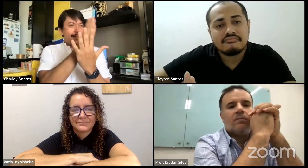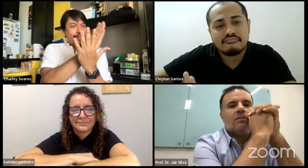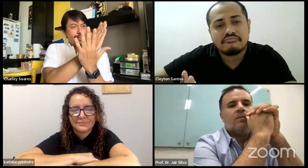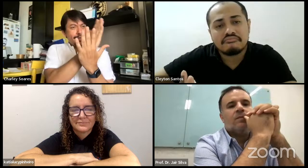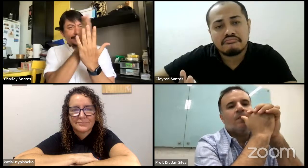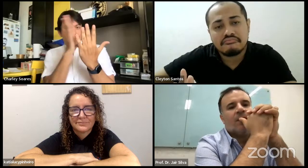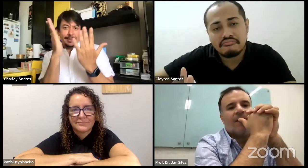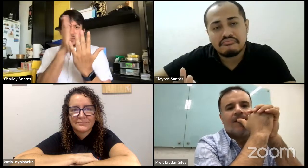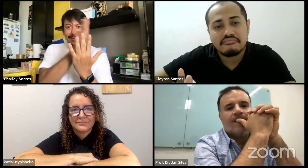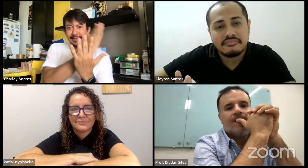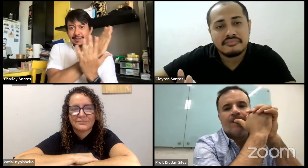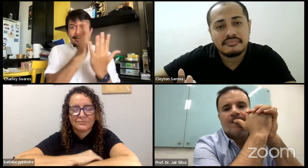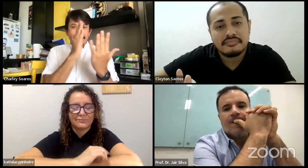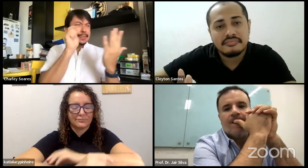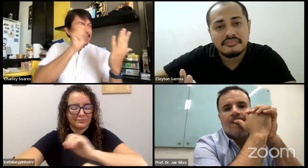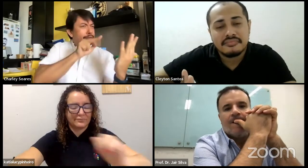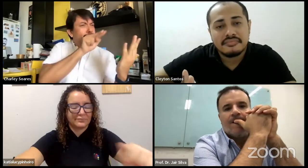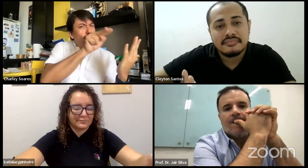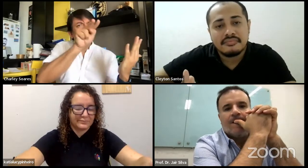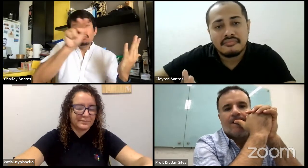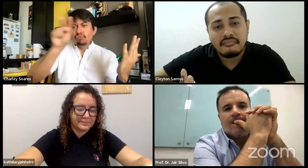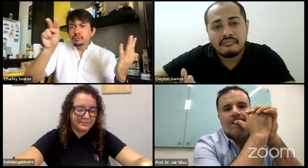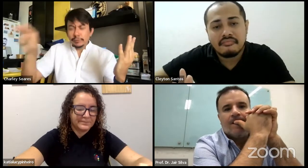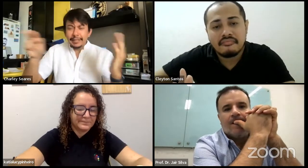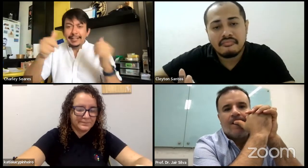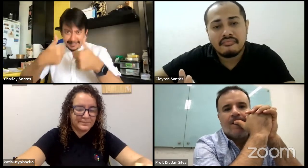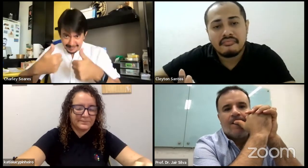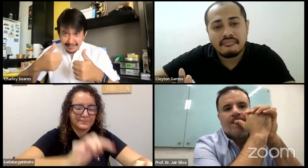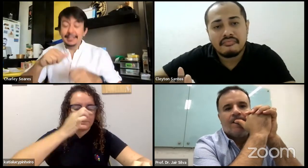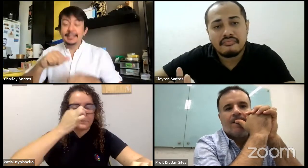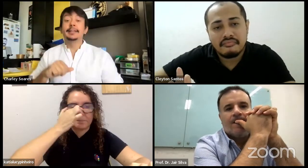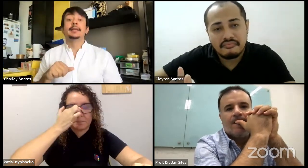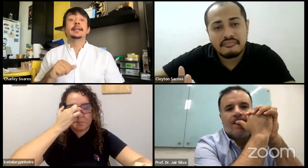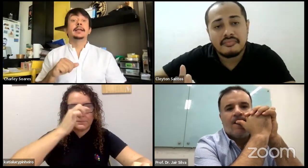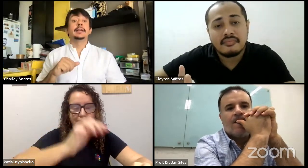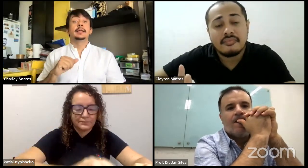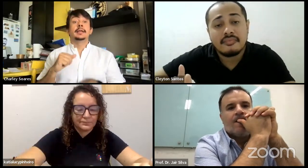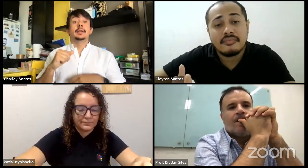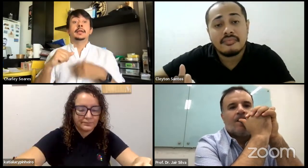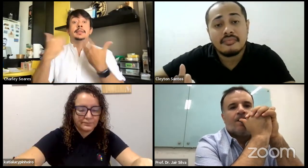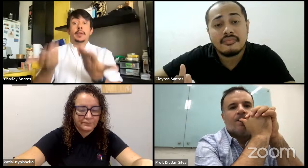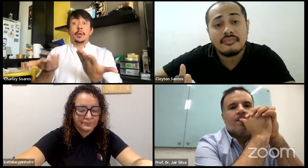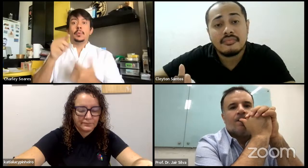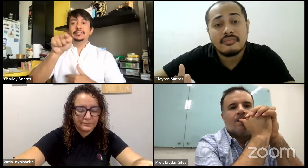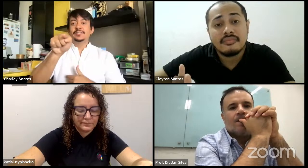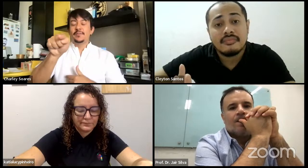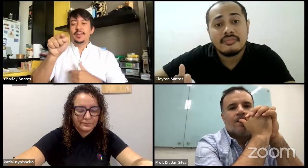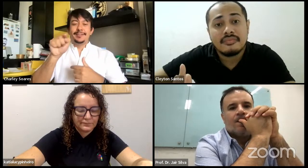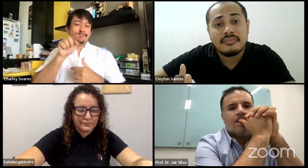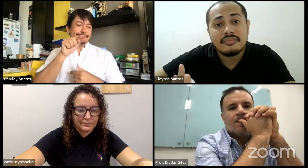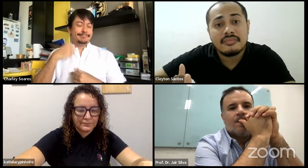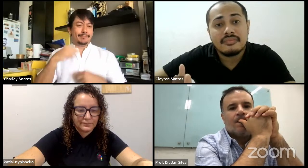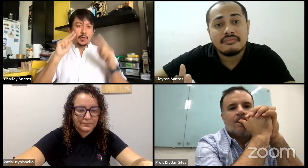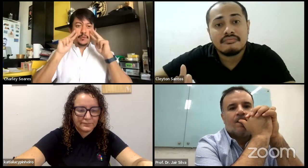Dá para entender no modo informal, é compreensível.